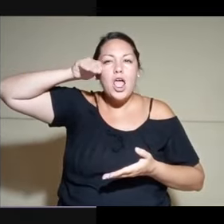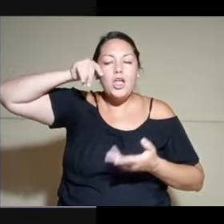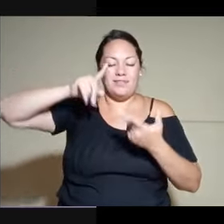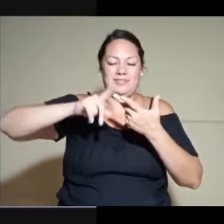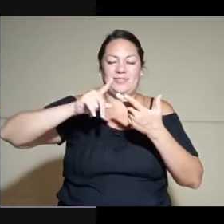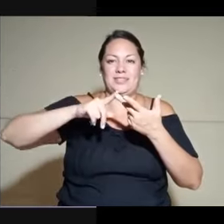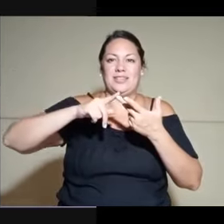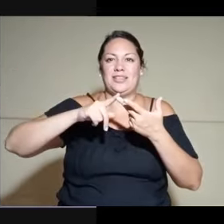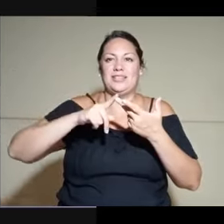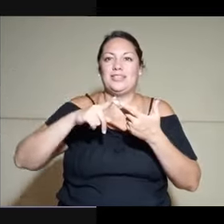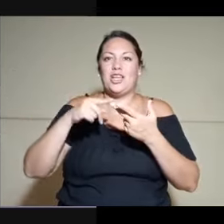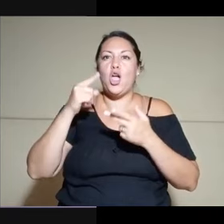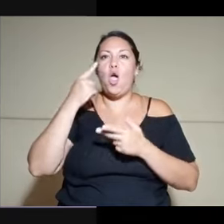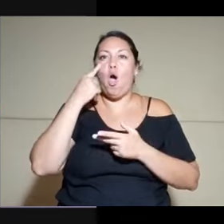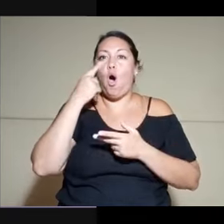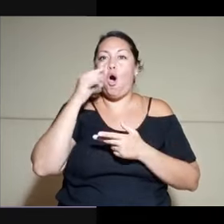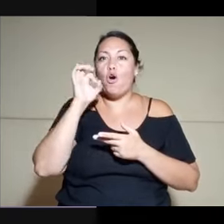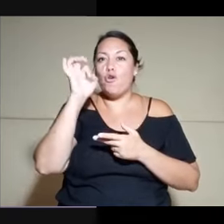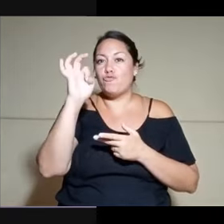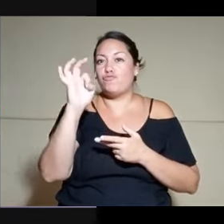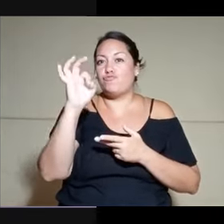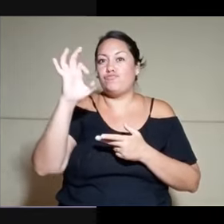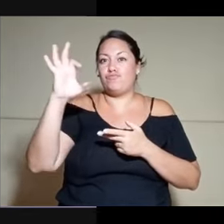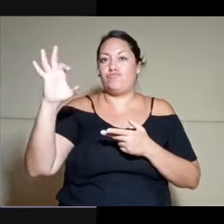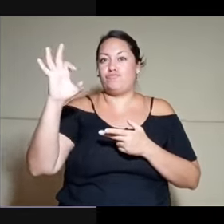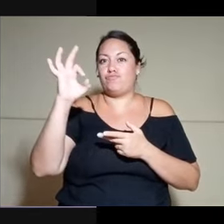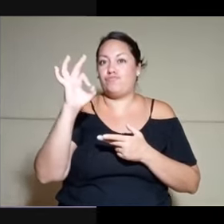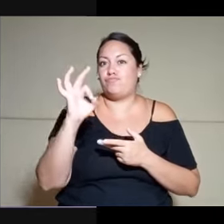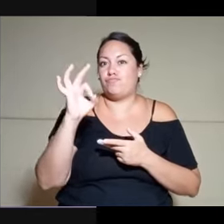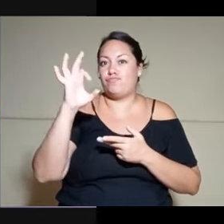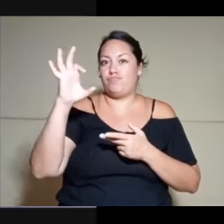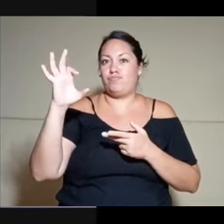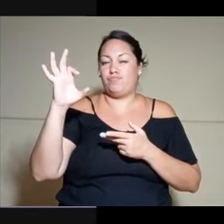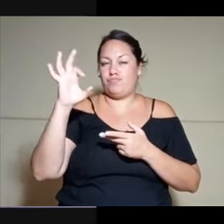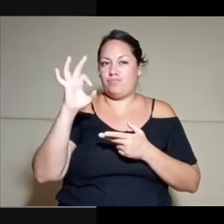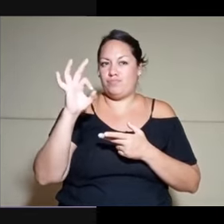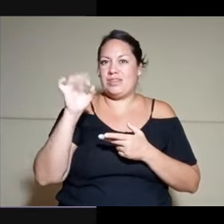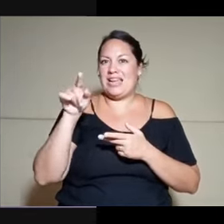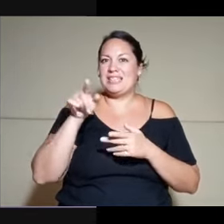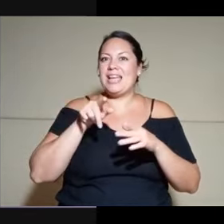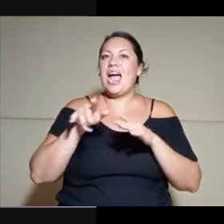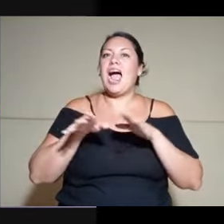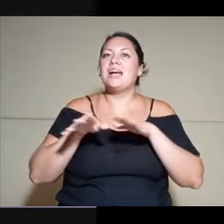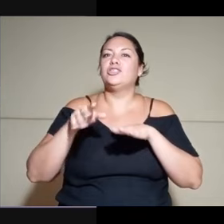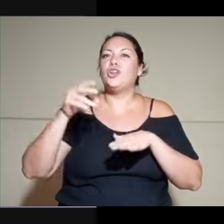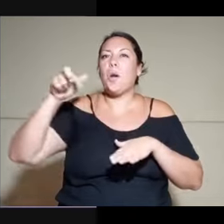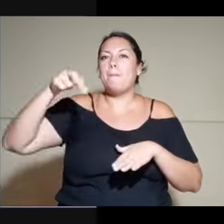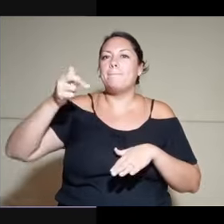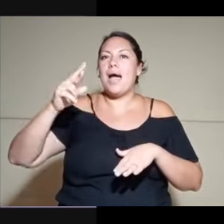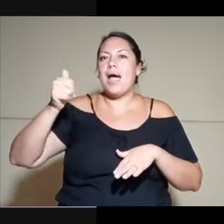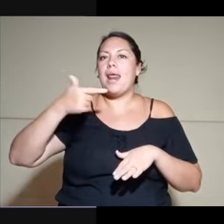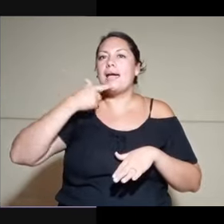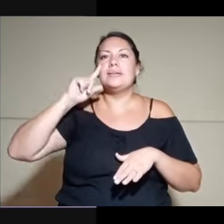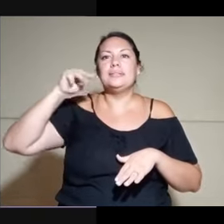del párpado. Y además las fibras parasimpáticas producen la acción de la pupila, del achicamiento de